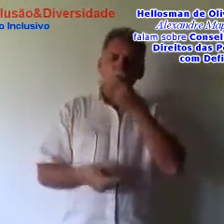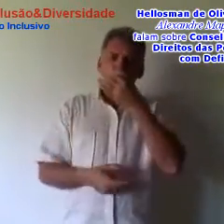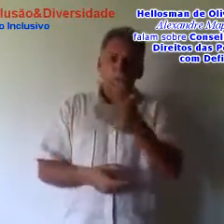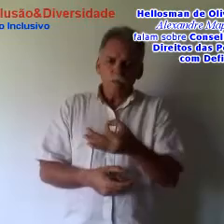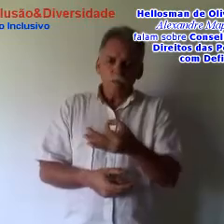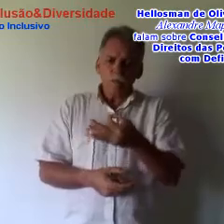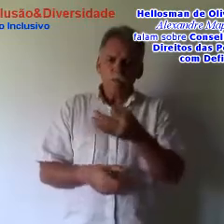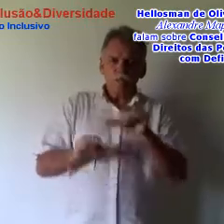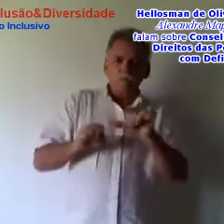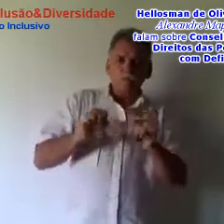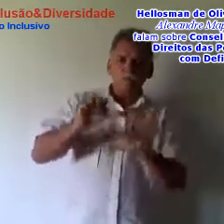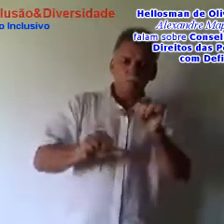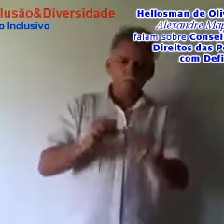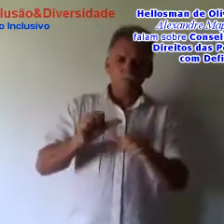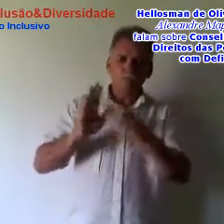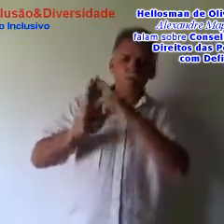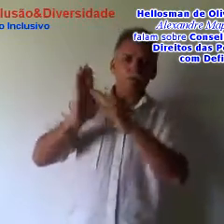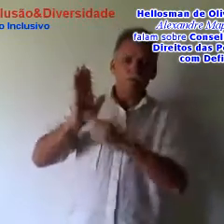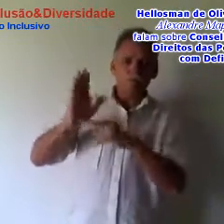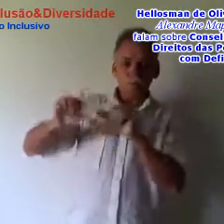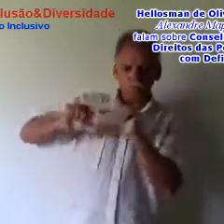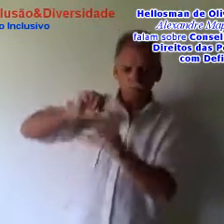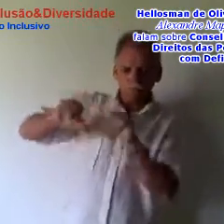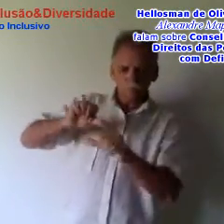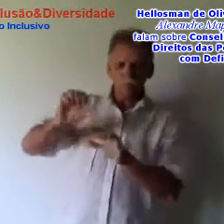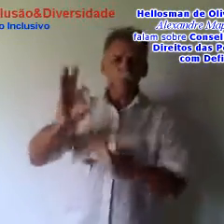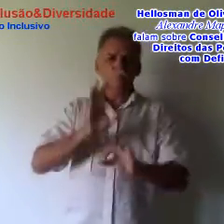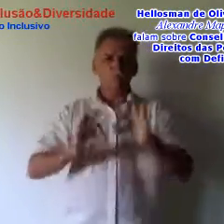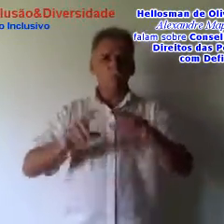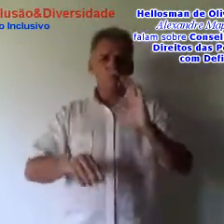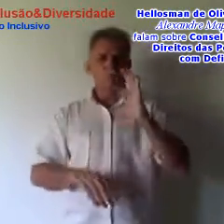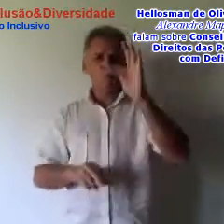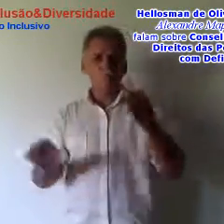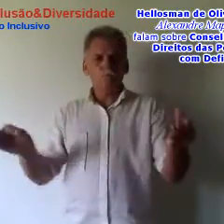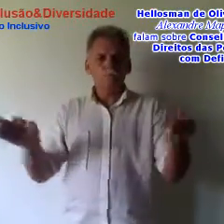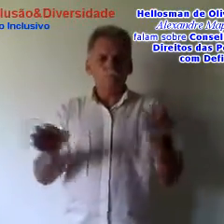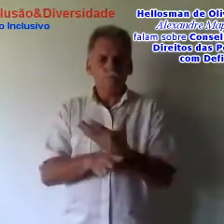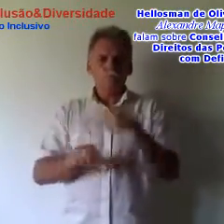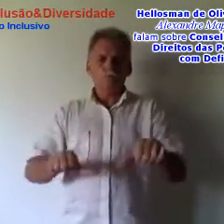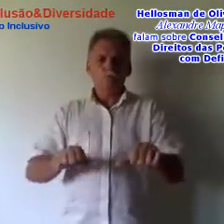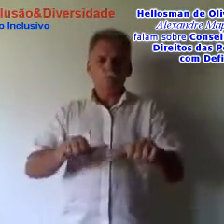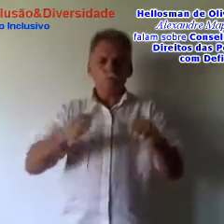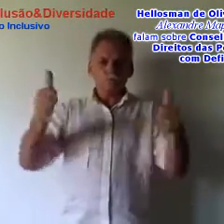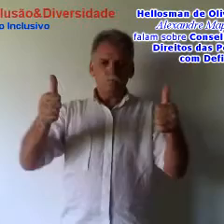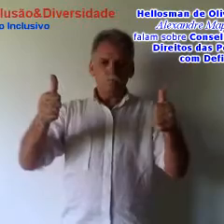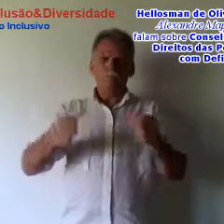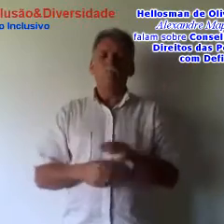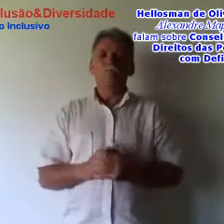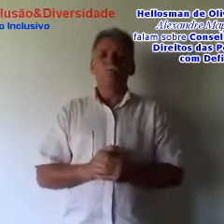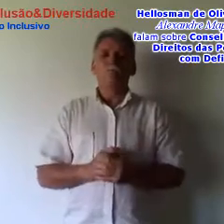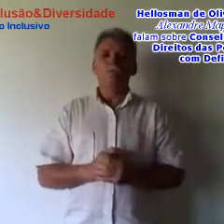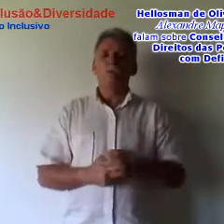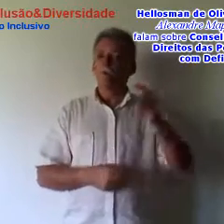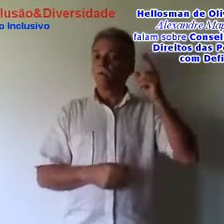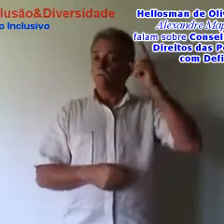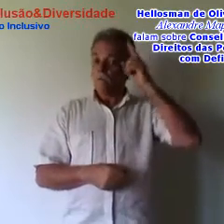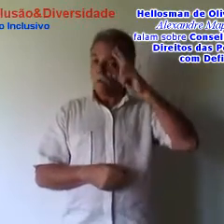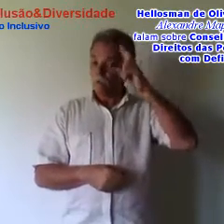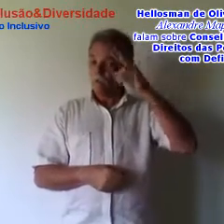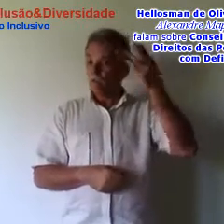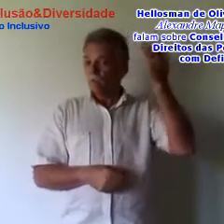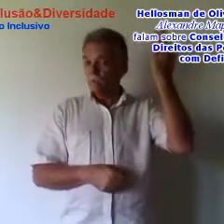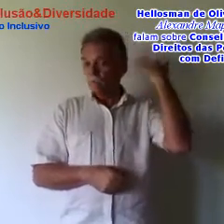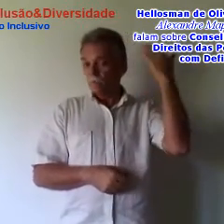cada item do relatório. Bem, mas assim, eu me lembro muito daquele dia porque